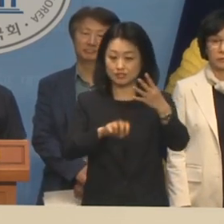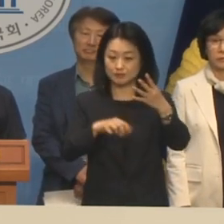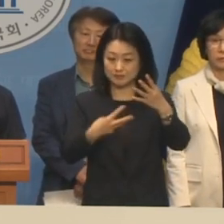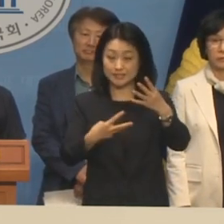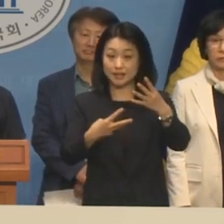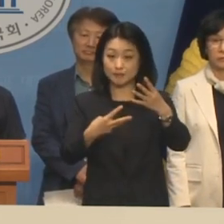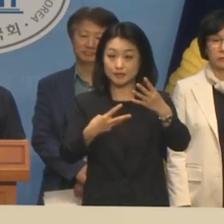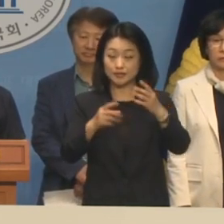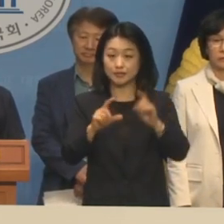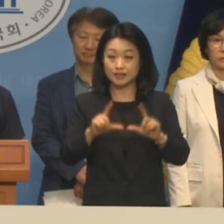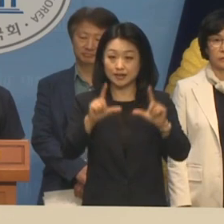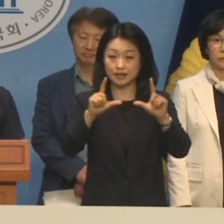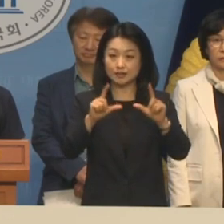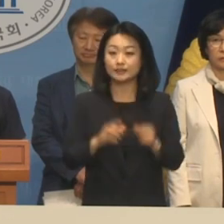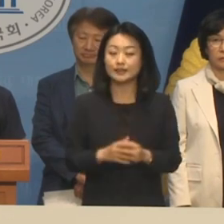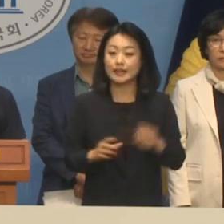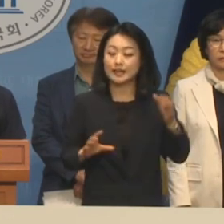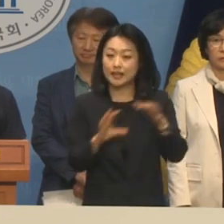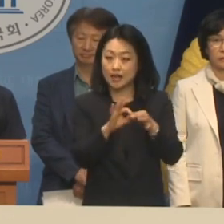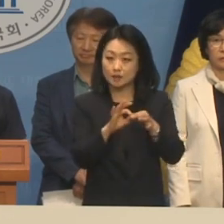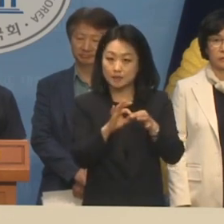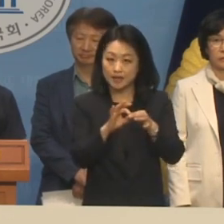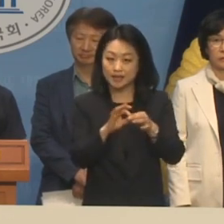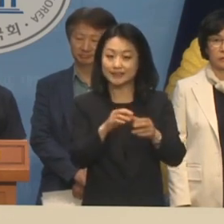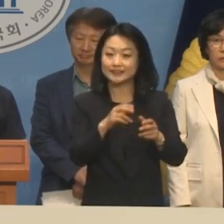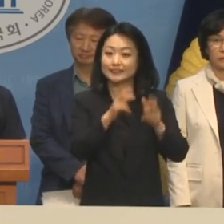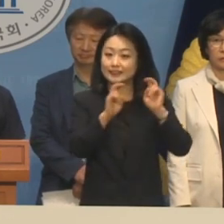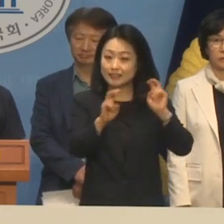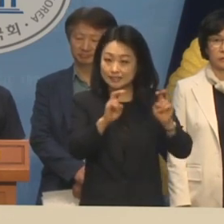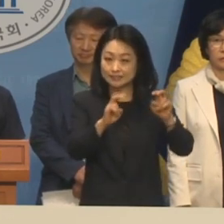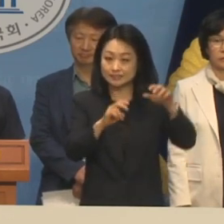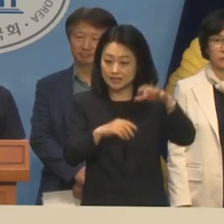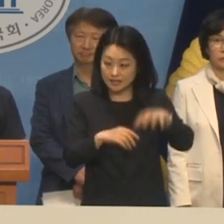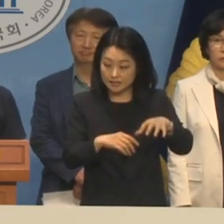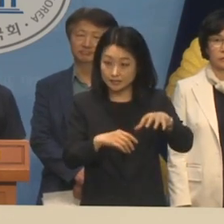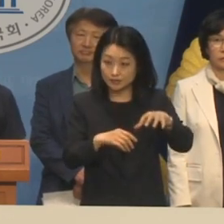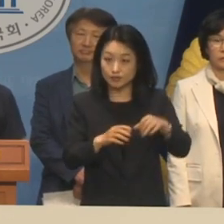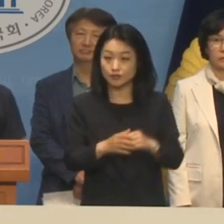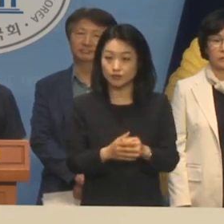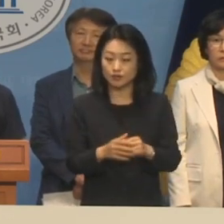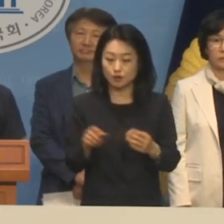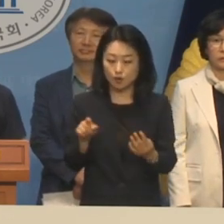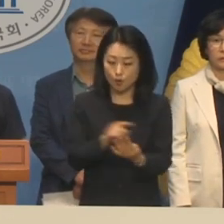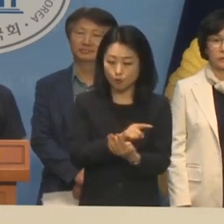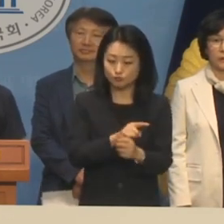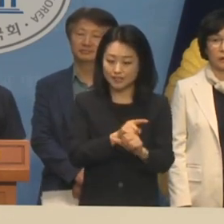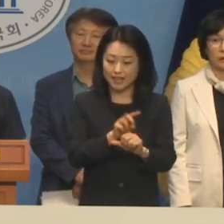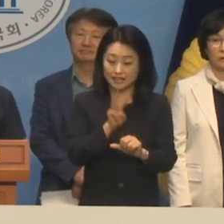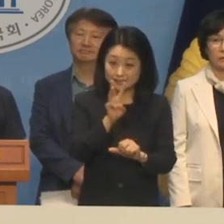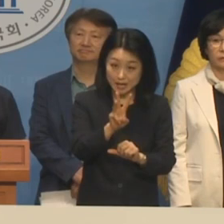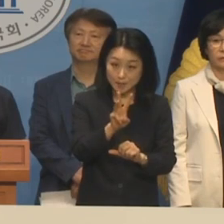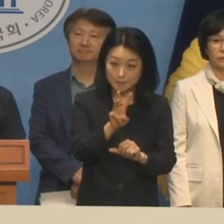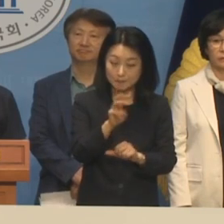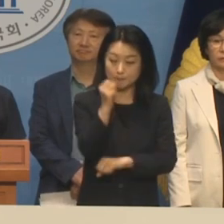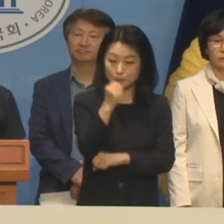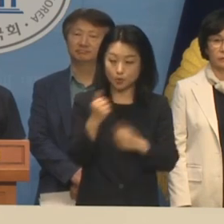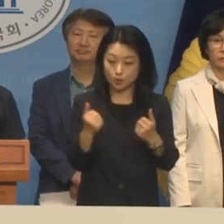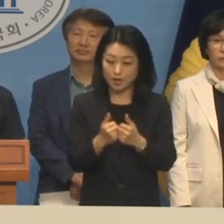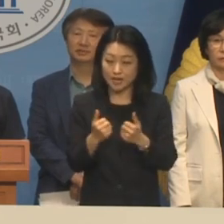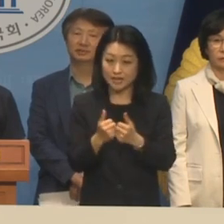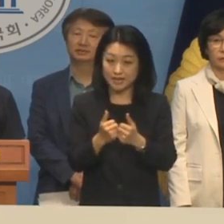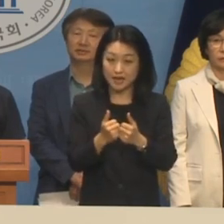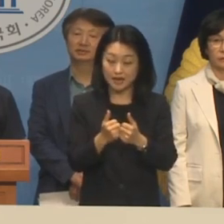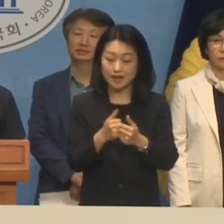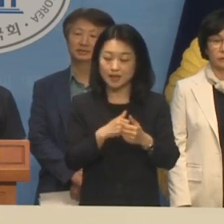가맹점주단체 등록제와 거래조건 협의권을 담아 정무위 제적원 5분의 3으로 본회의에 직회부할 만큼